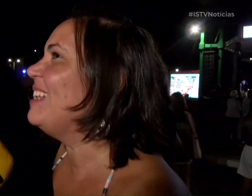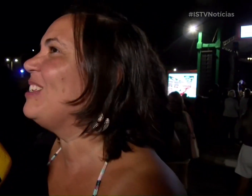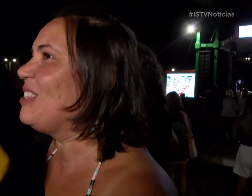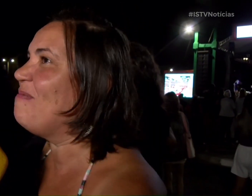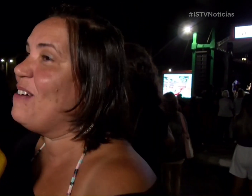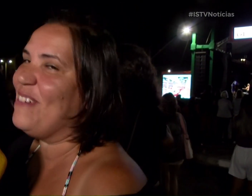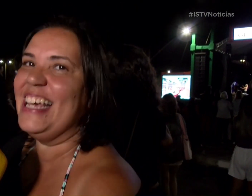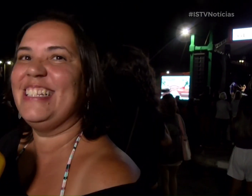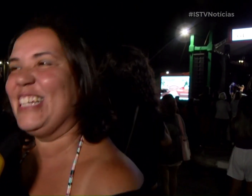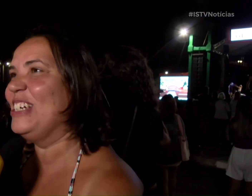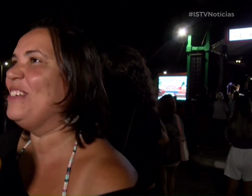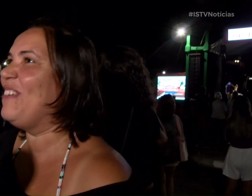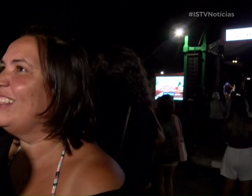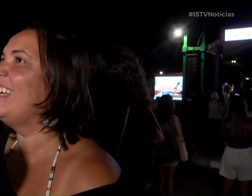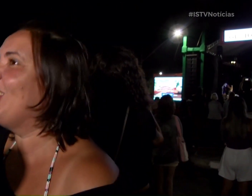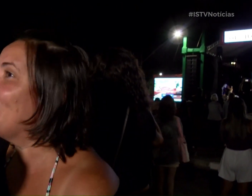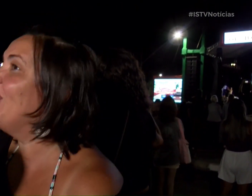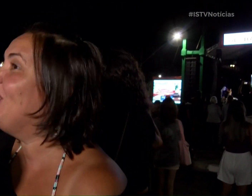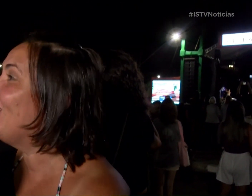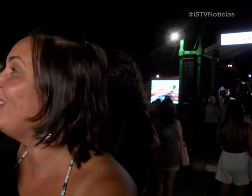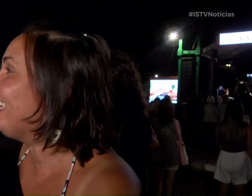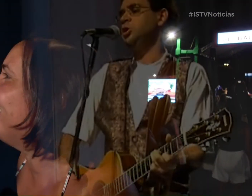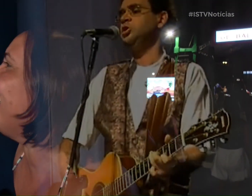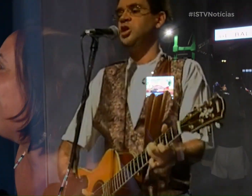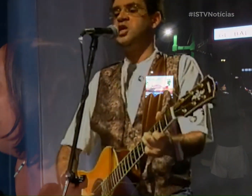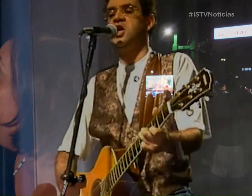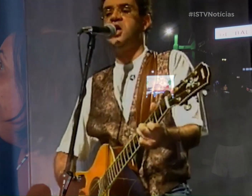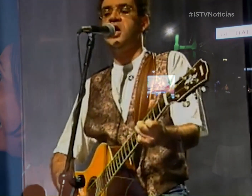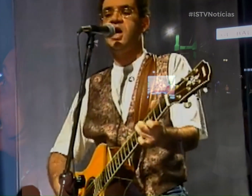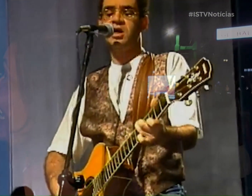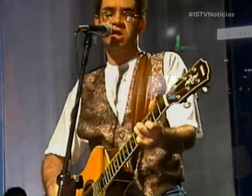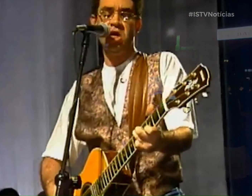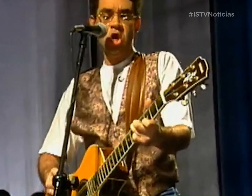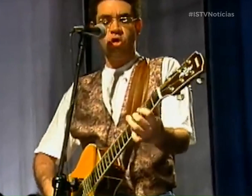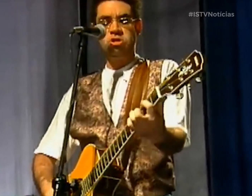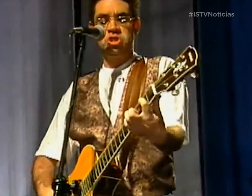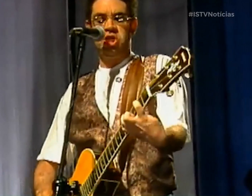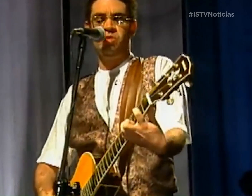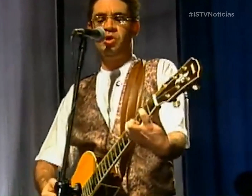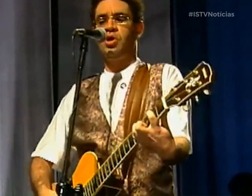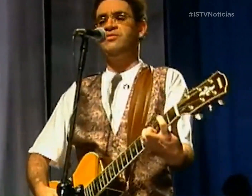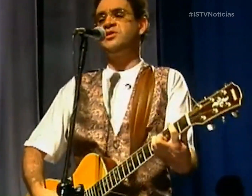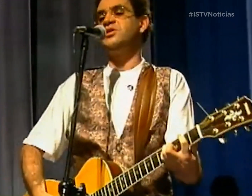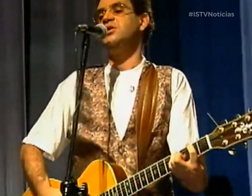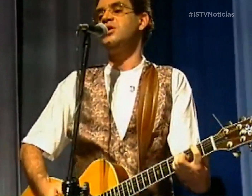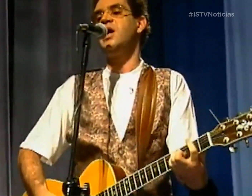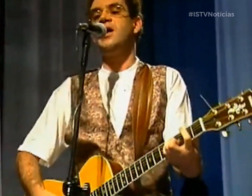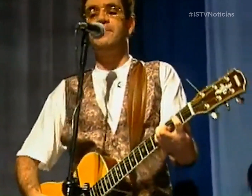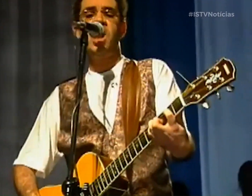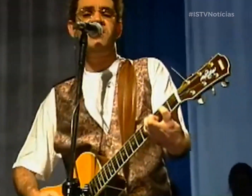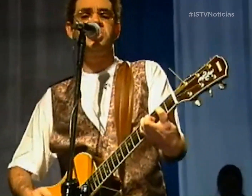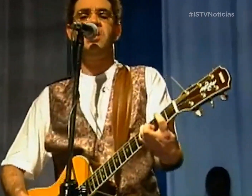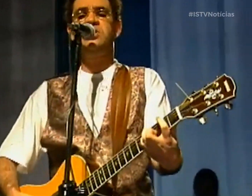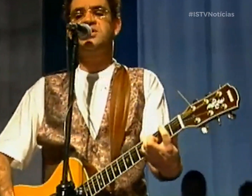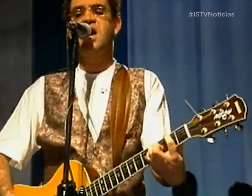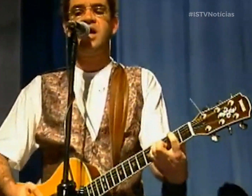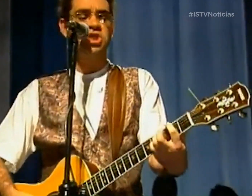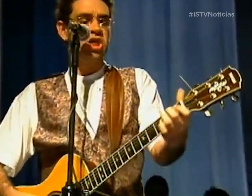menos uma vez ter de volta todo o ouro que entreguei aqui. Conseguiu me convencer que era prova de amizade. Se